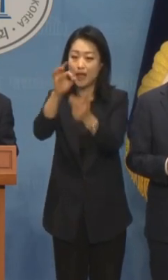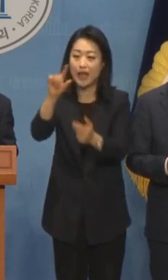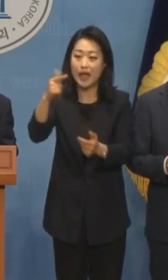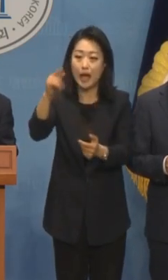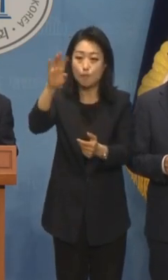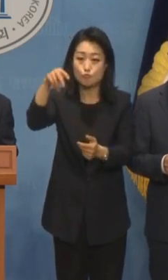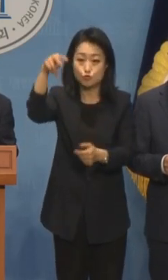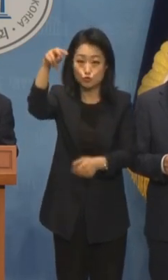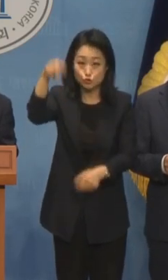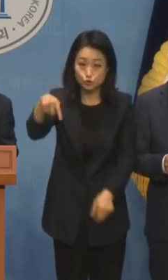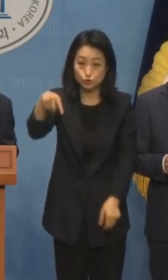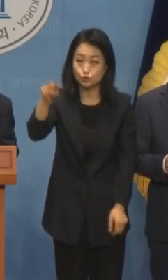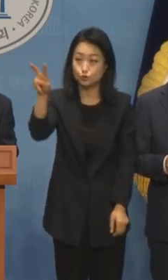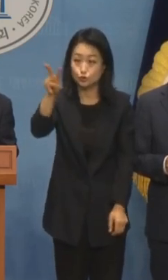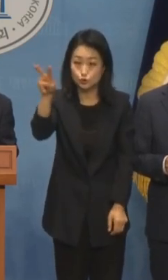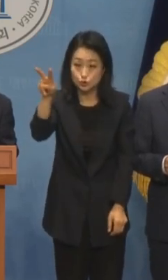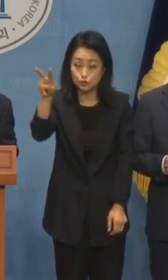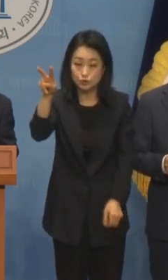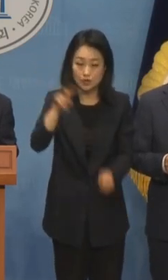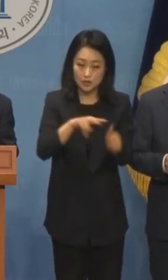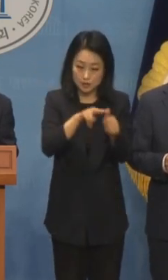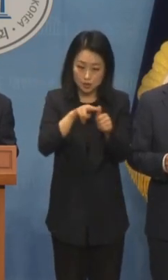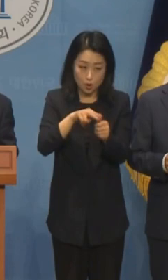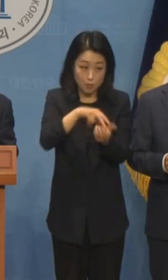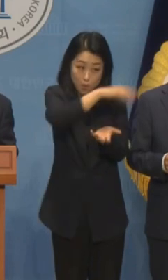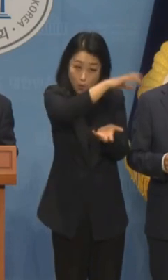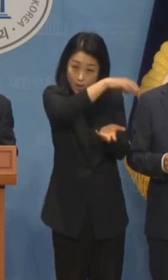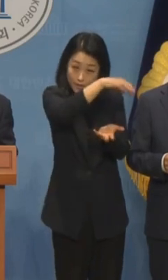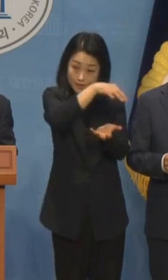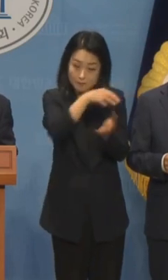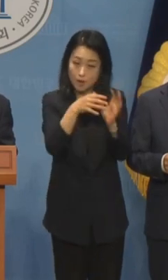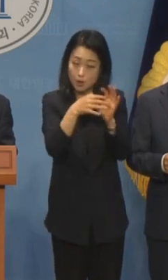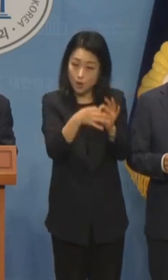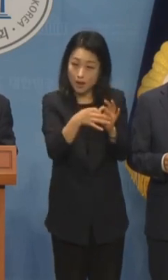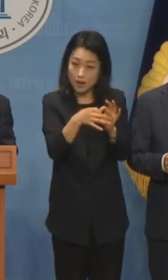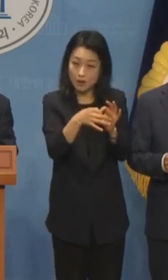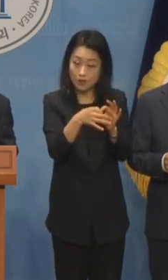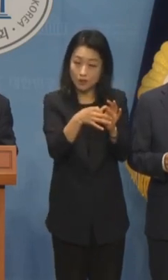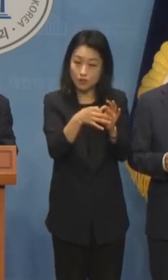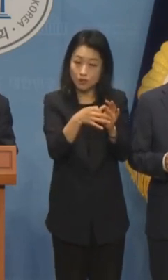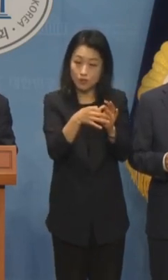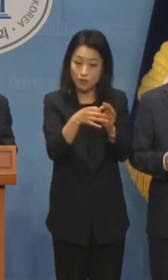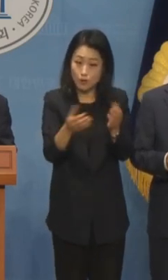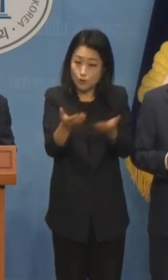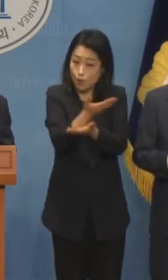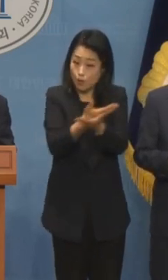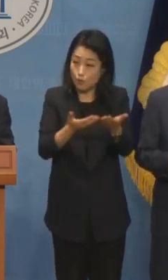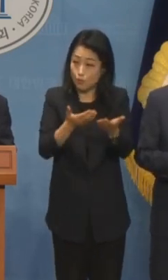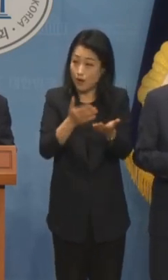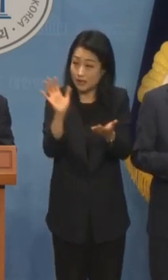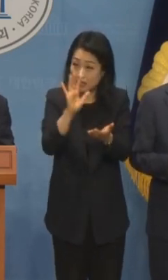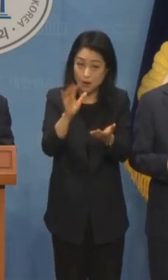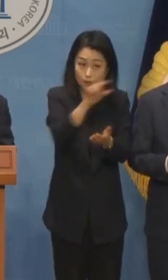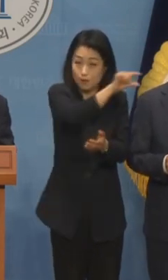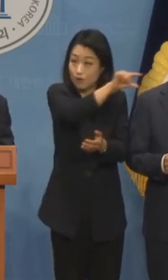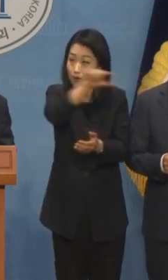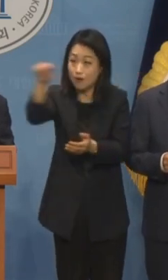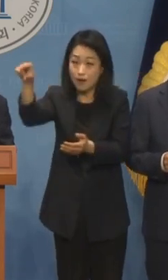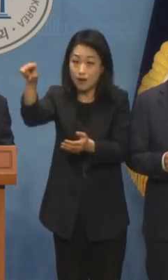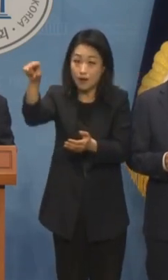당초의 정보 획득 목표 및 공유 원칙을 어기고 북측과 직접 접촉